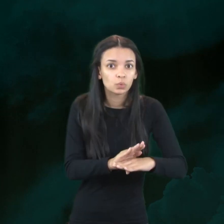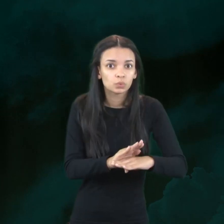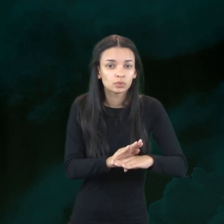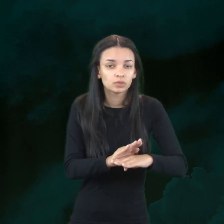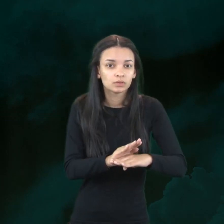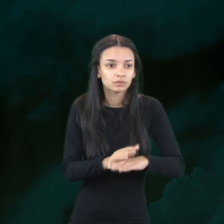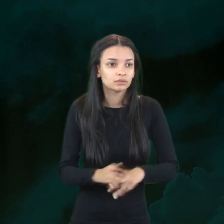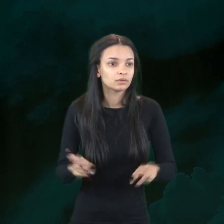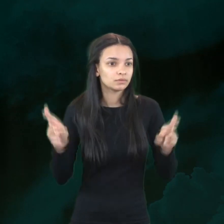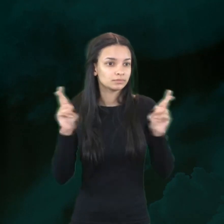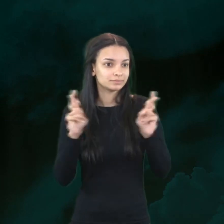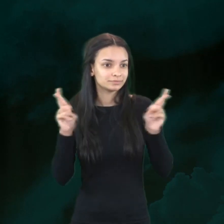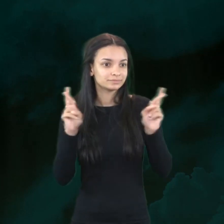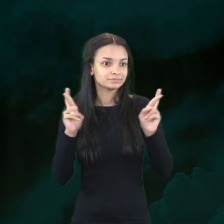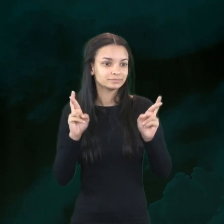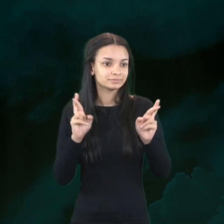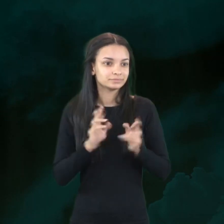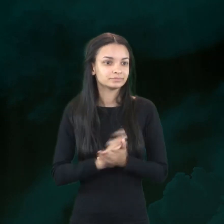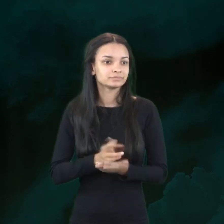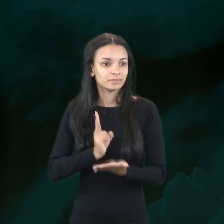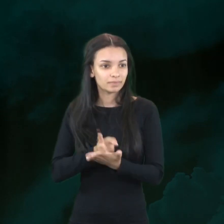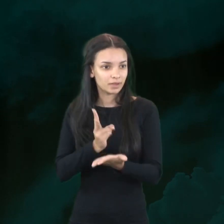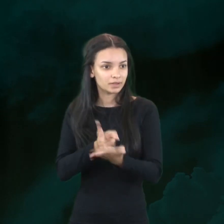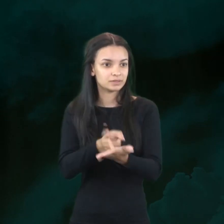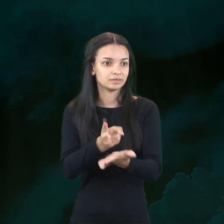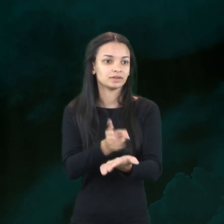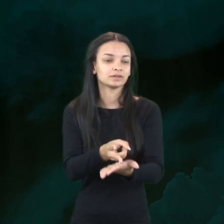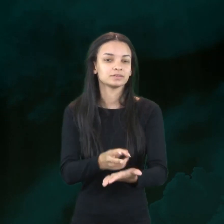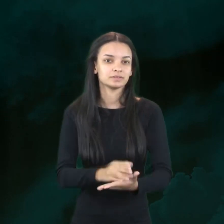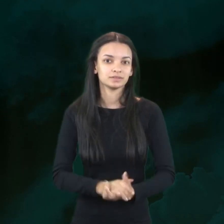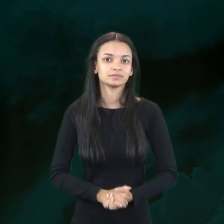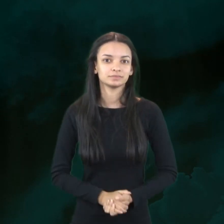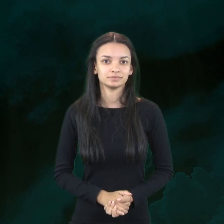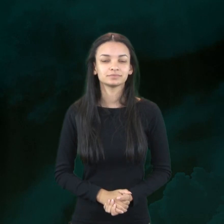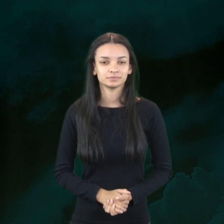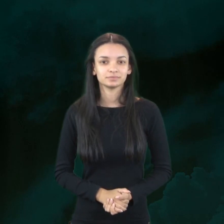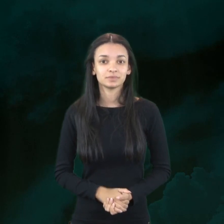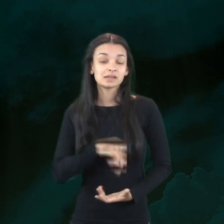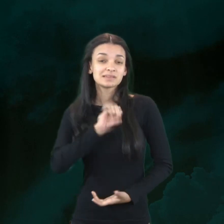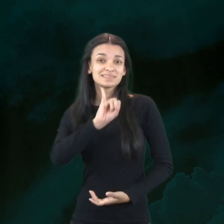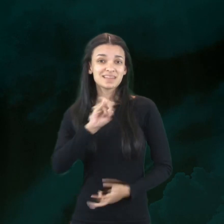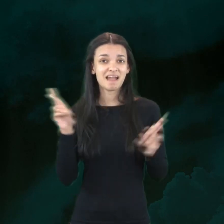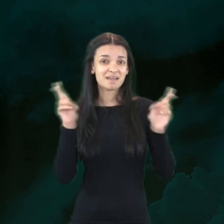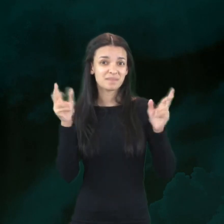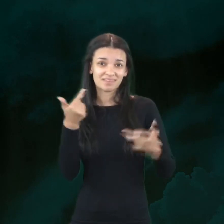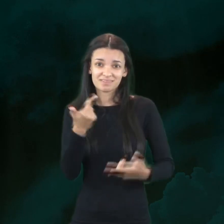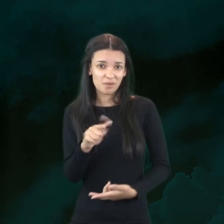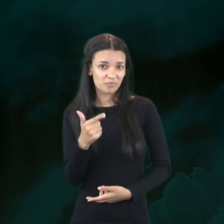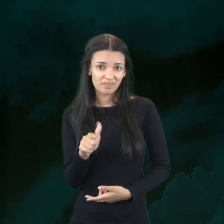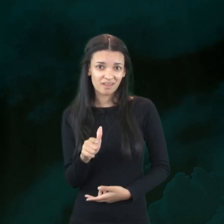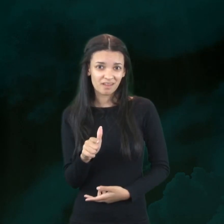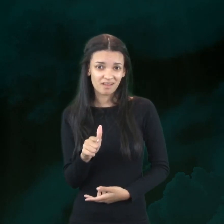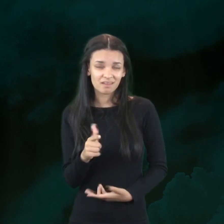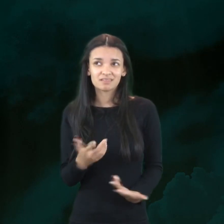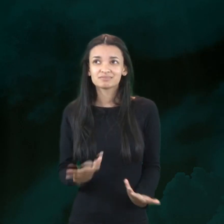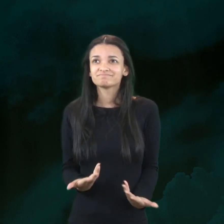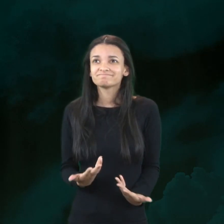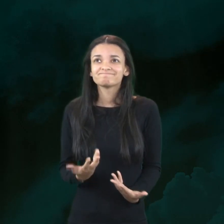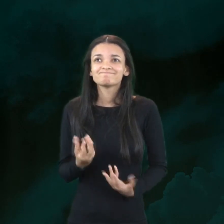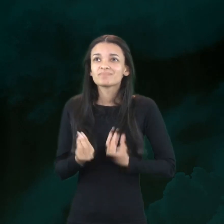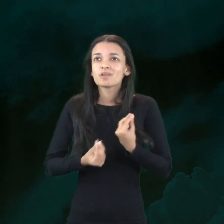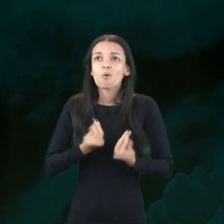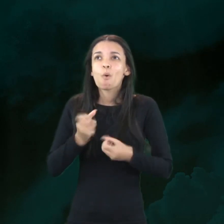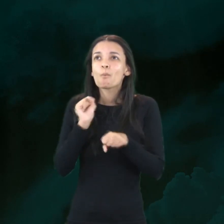perseverança. Se você não tem uma esperança, você não espera alguma coisa, você